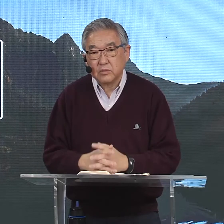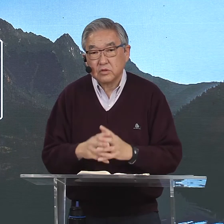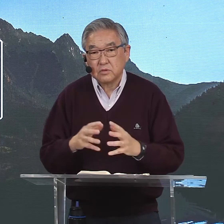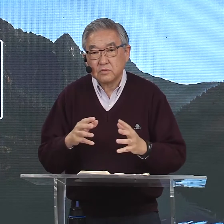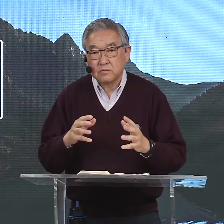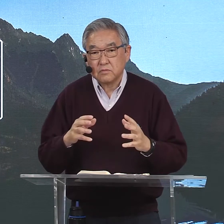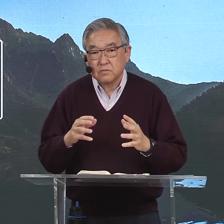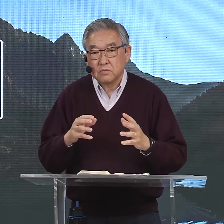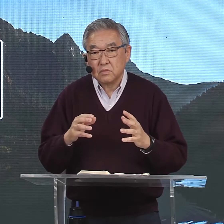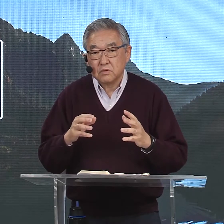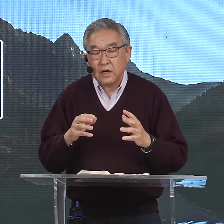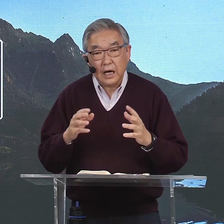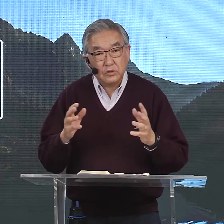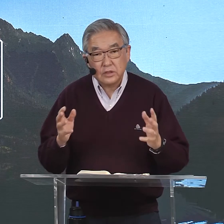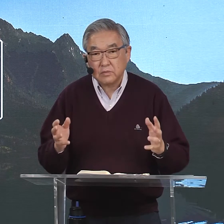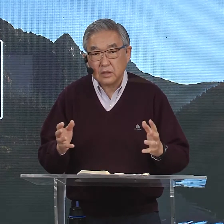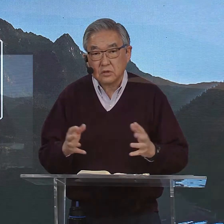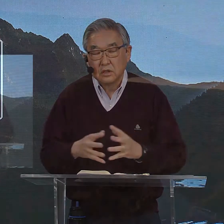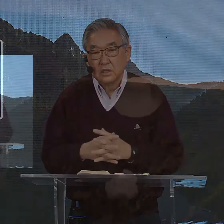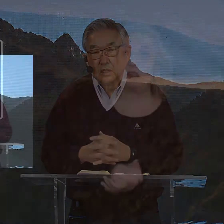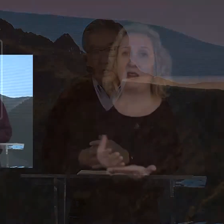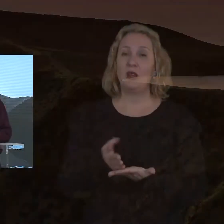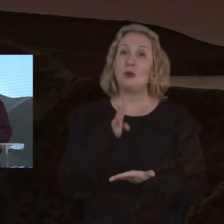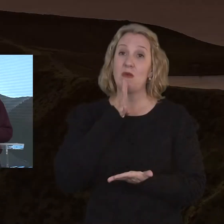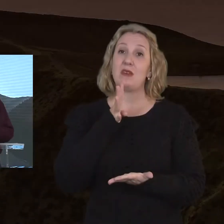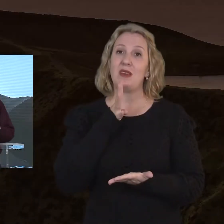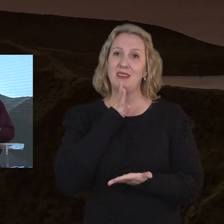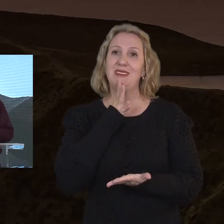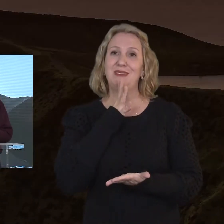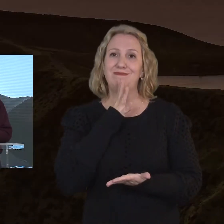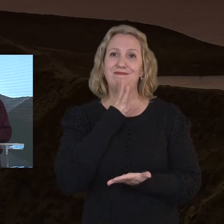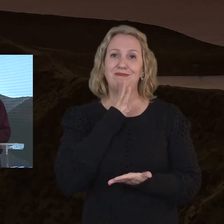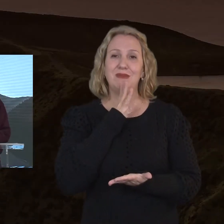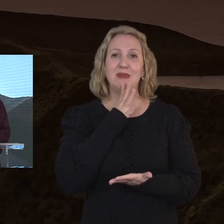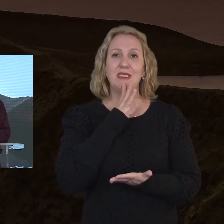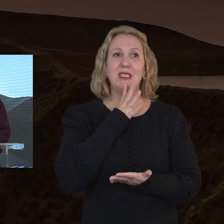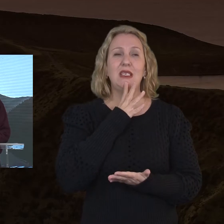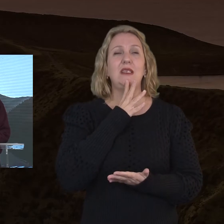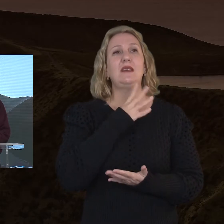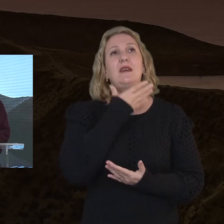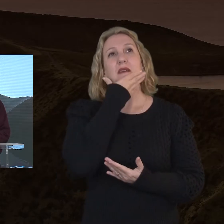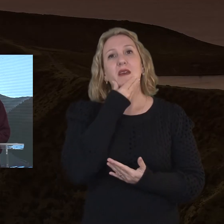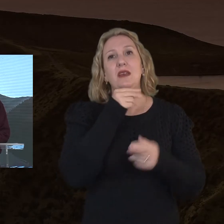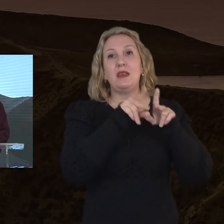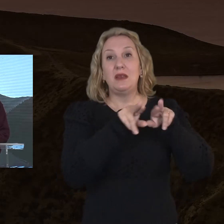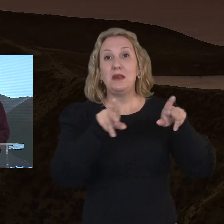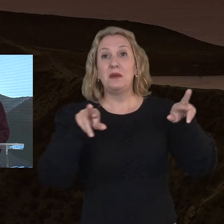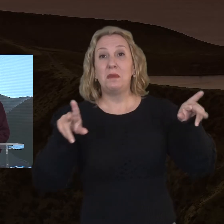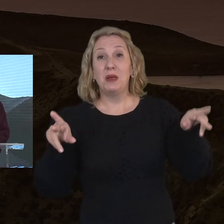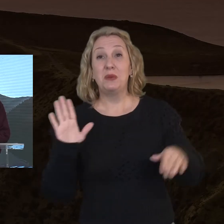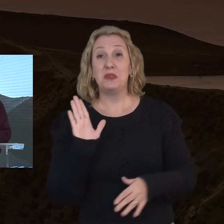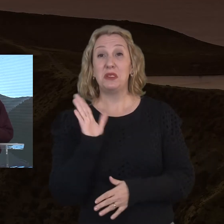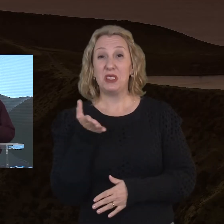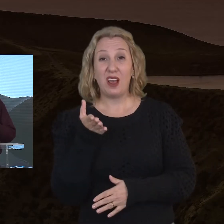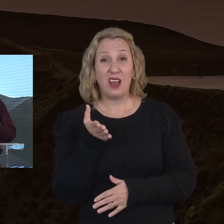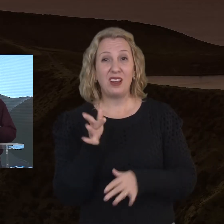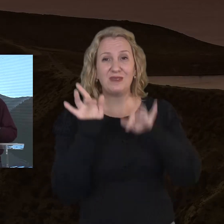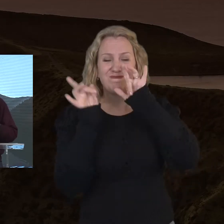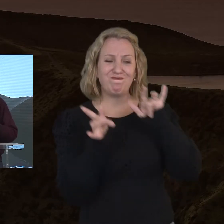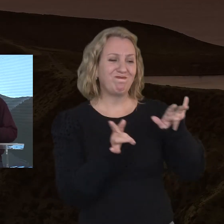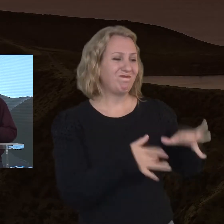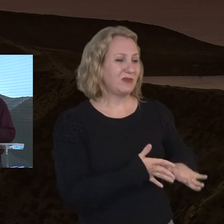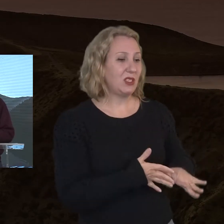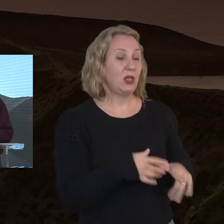desistimos e vemos vários irmãos que já estão nessa situação esse é uma lição que precisamos aprender